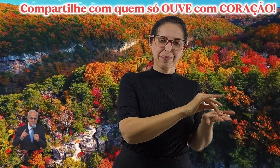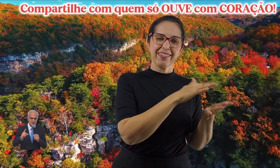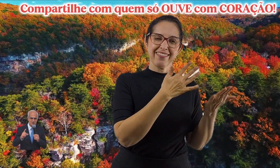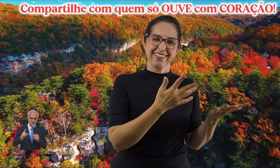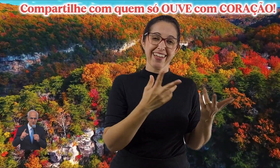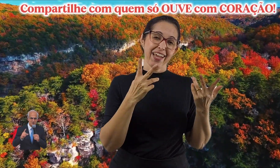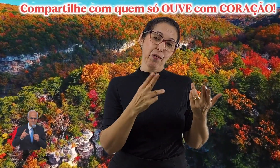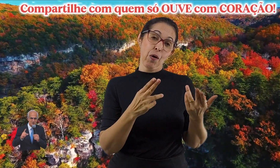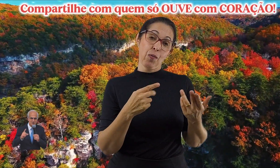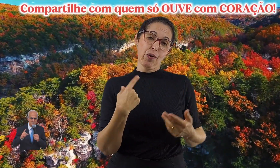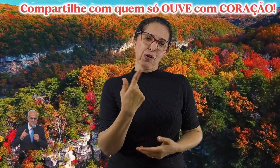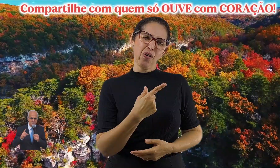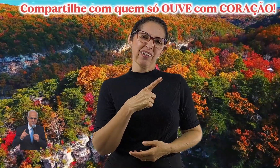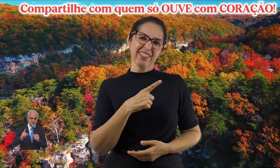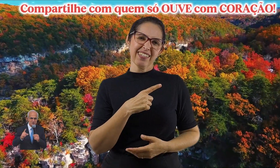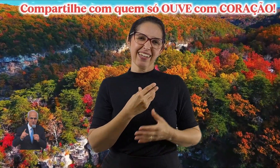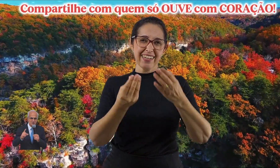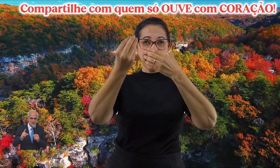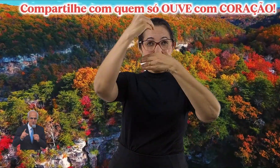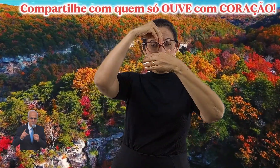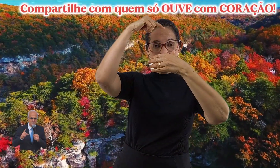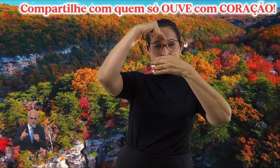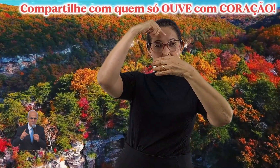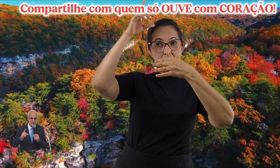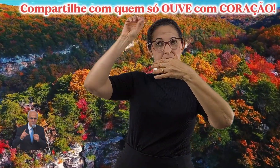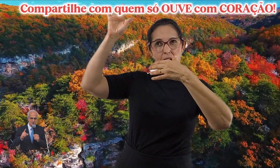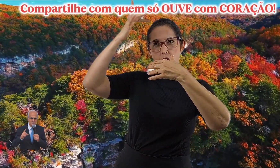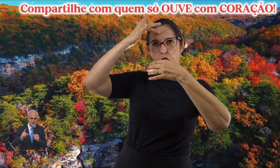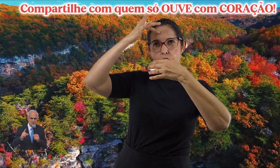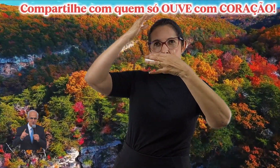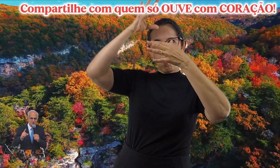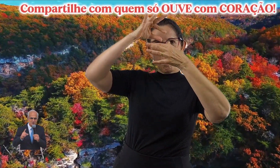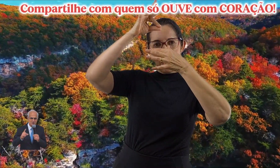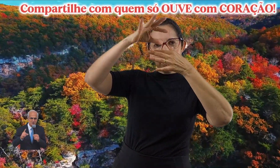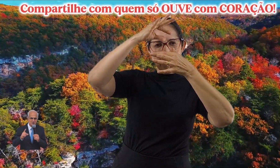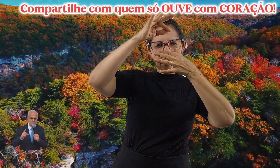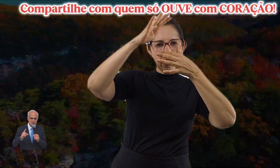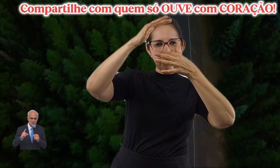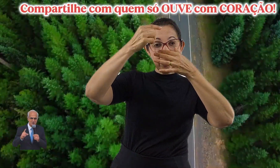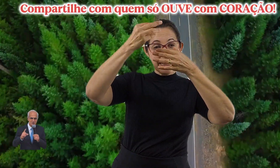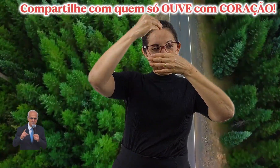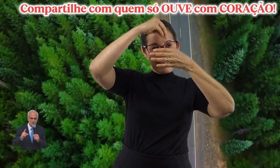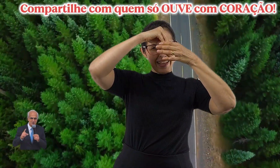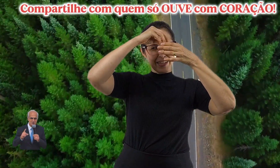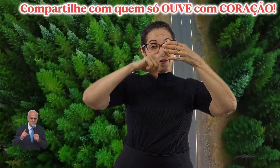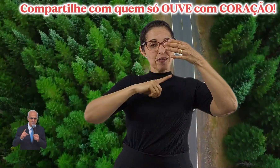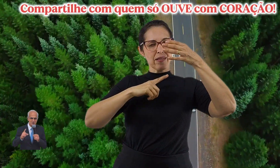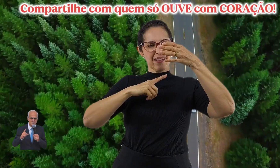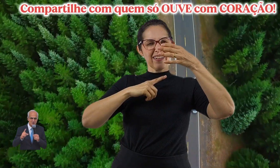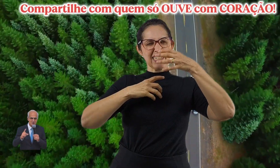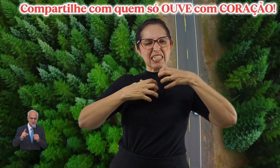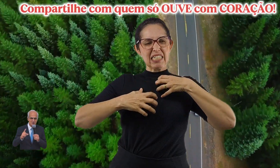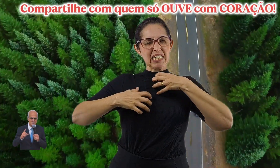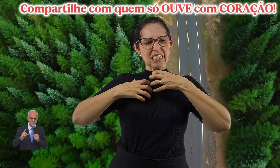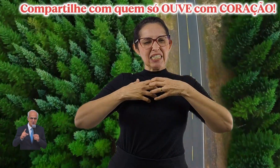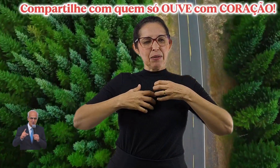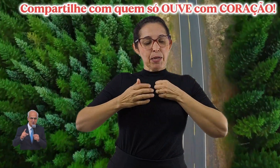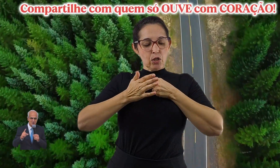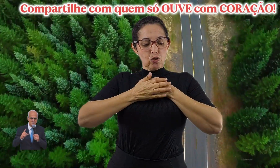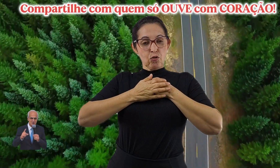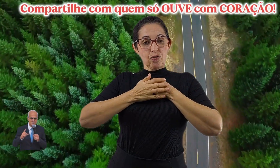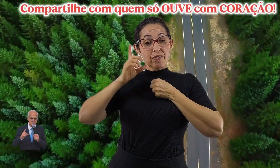mente do homem é assim: o Senhor te libertou de um monte de coisa, mas ficou ali uma mágoa, que você deixou e que o Senhor queria tirar da sua